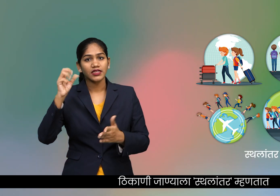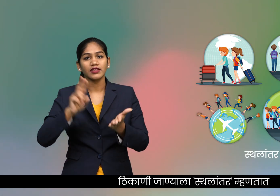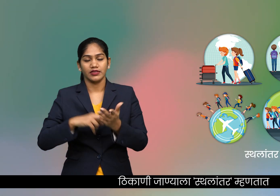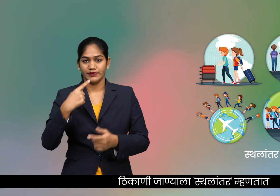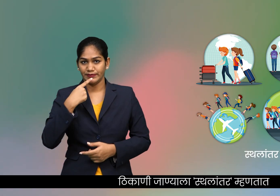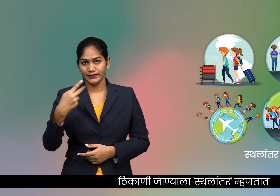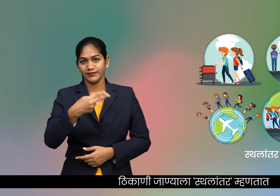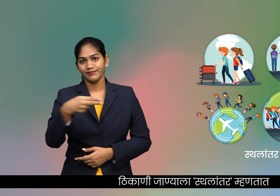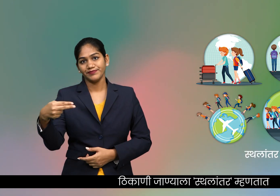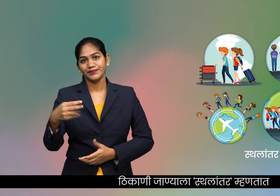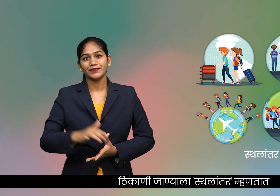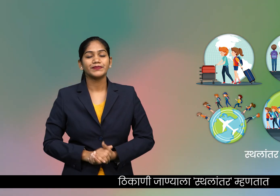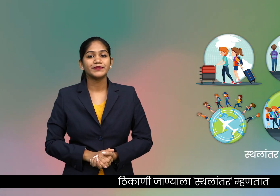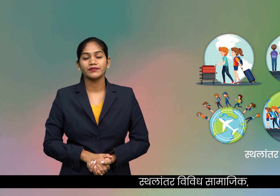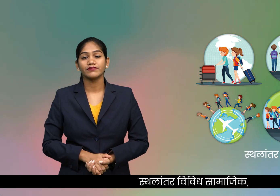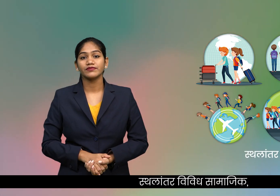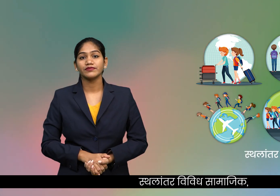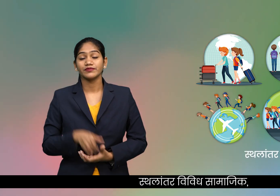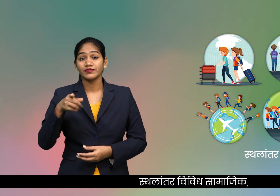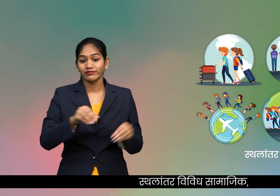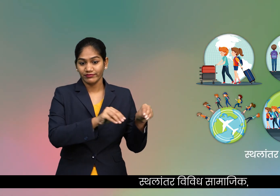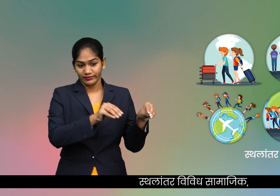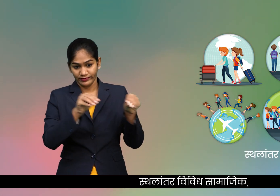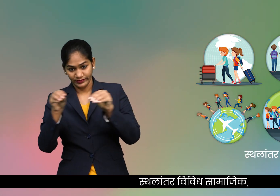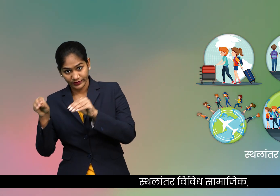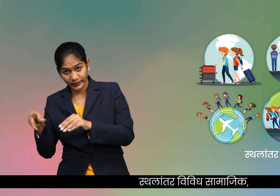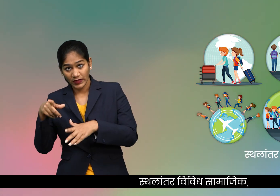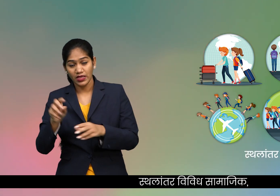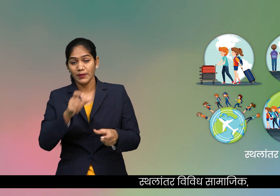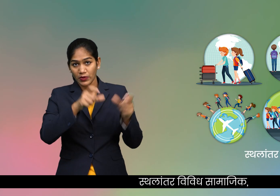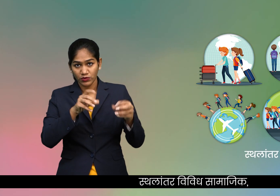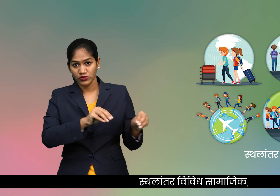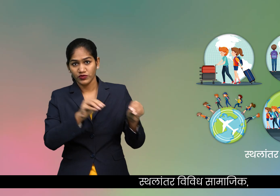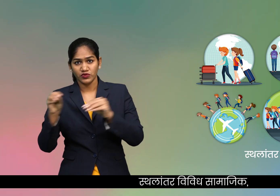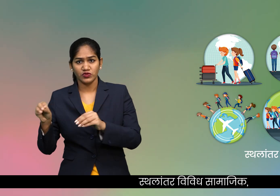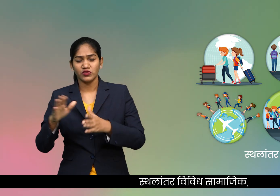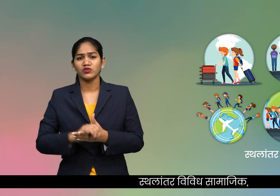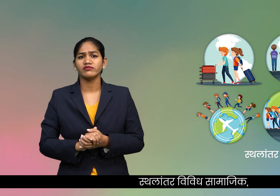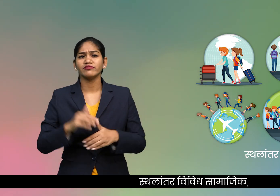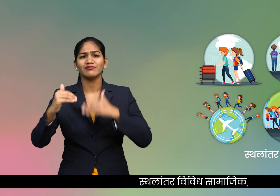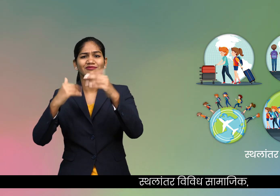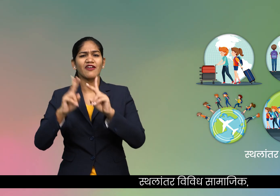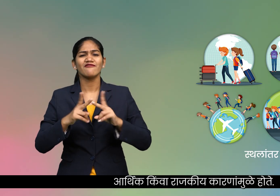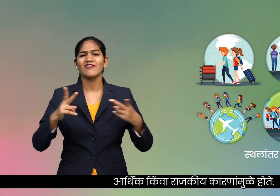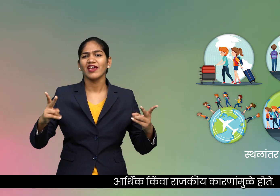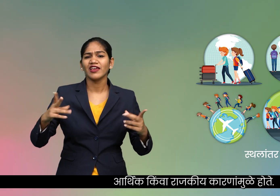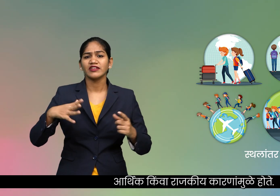स्थलांतर विविध सामाजिक, आर्थिक किंवा